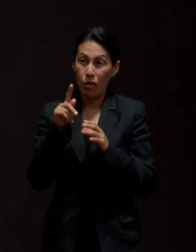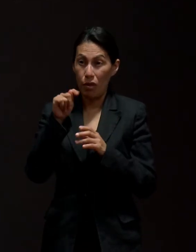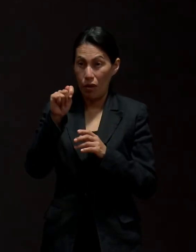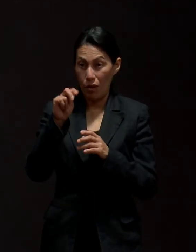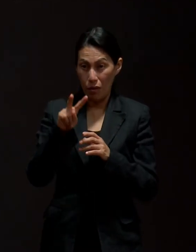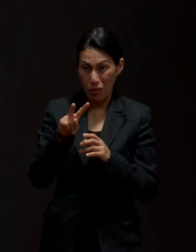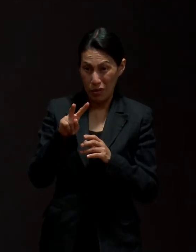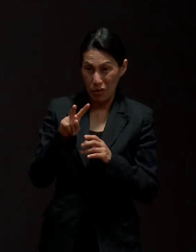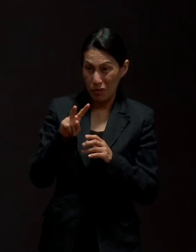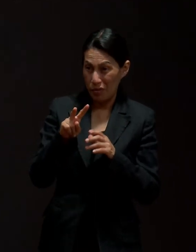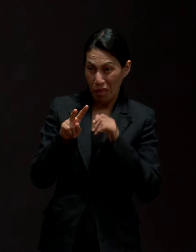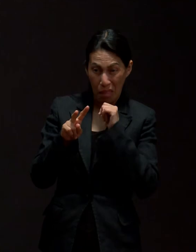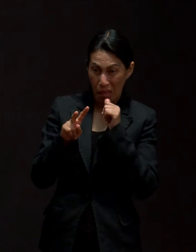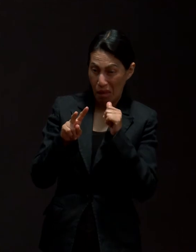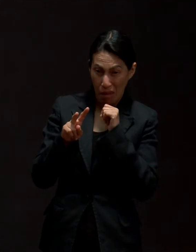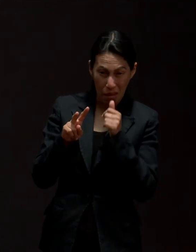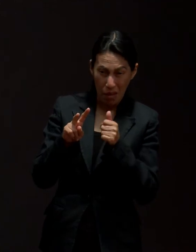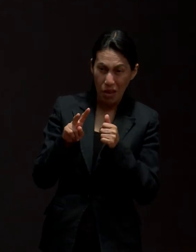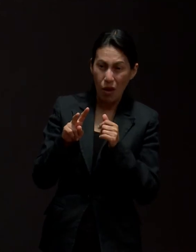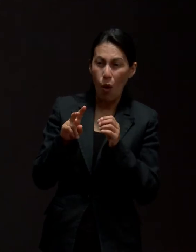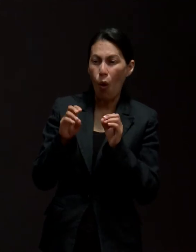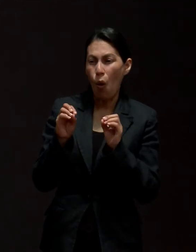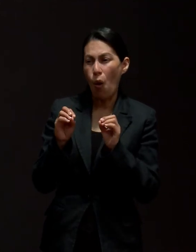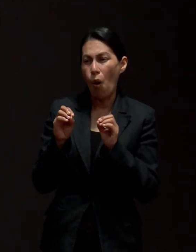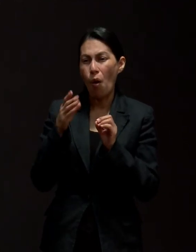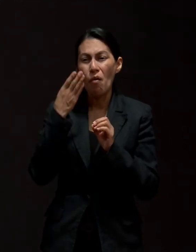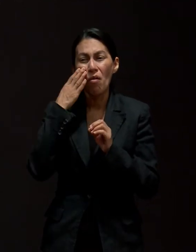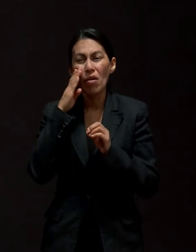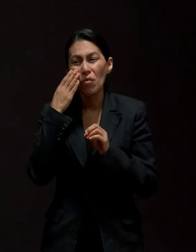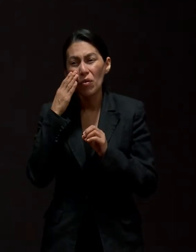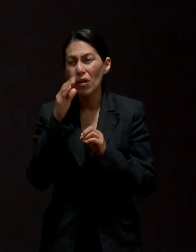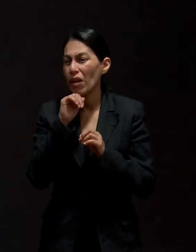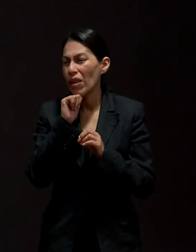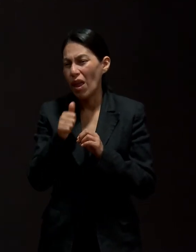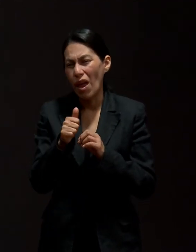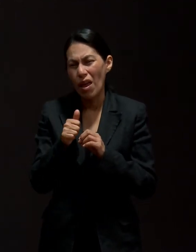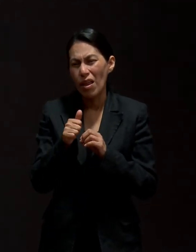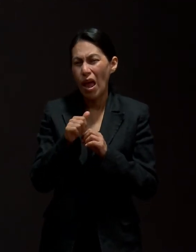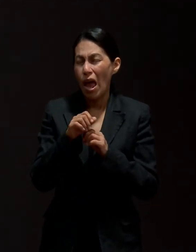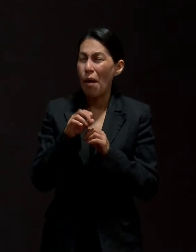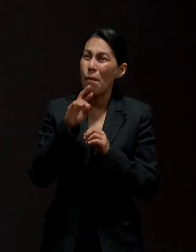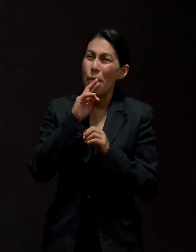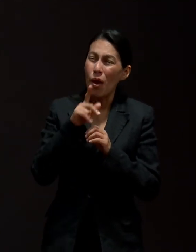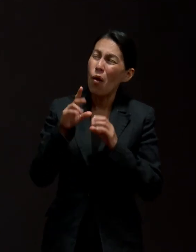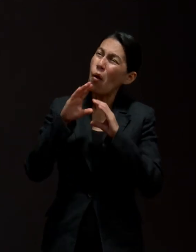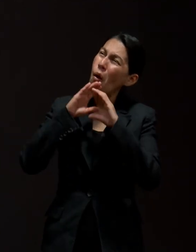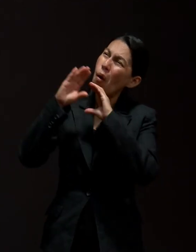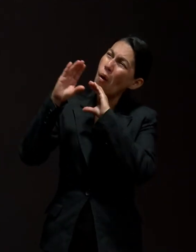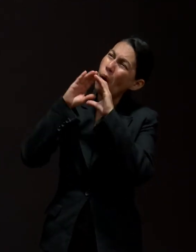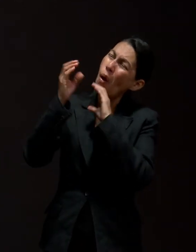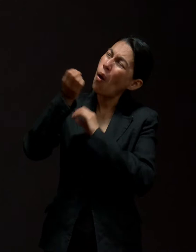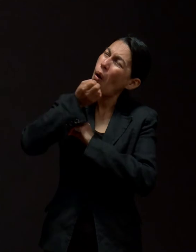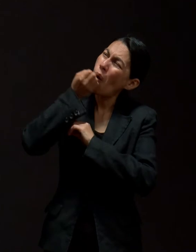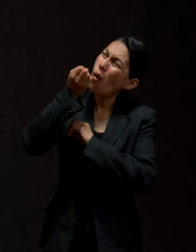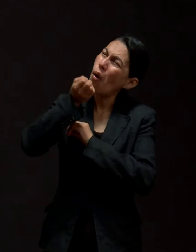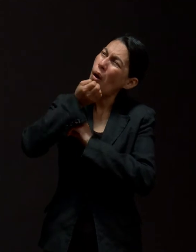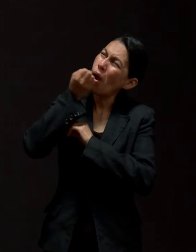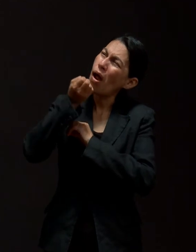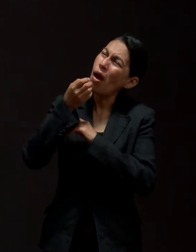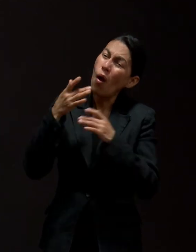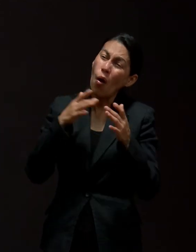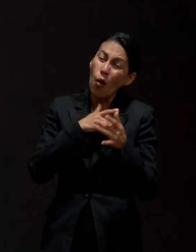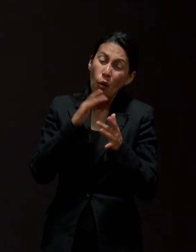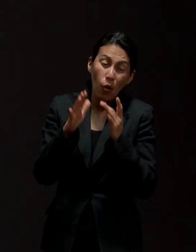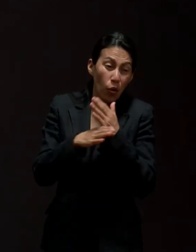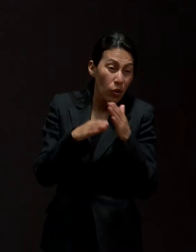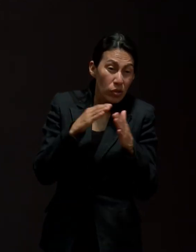nada de televisión, Facebook, nada. O sea, el objetivo es ese día dedicarlo a tener una comunicación más